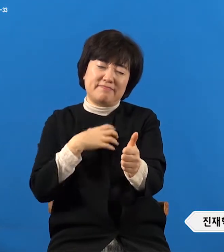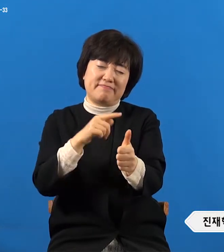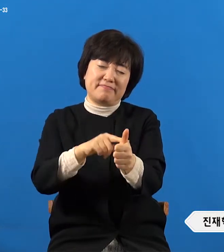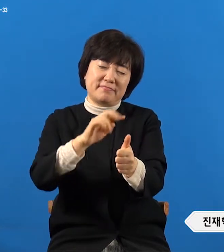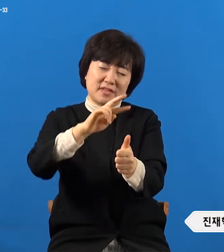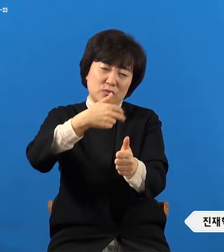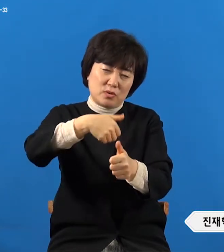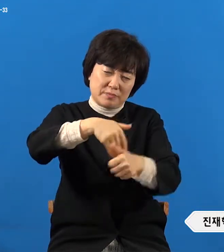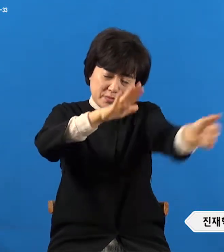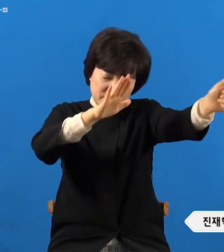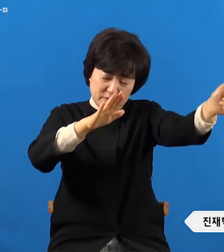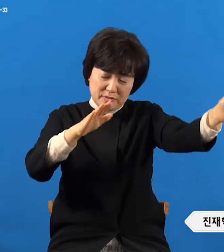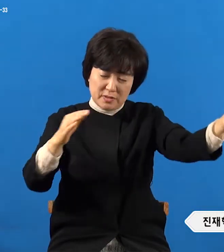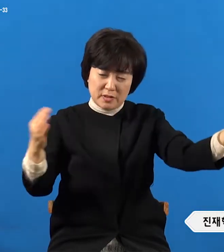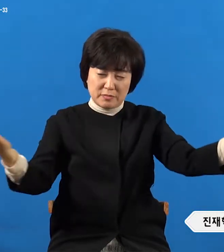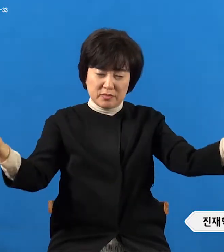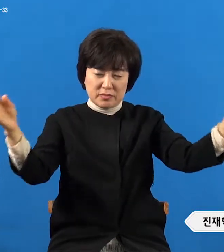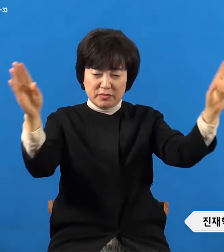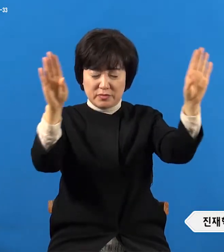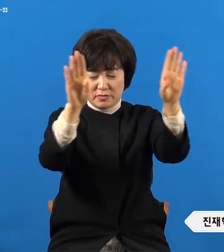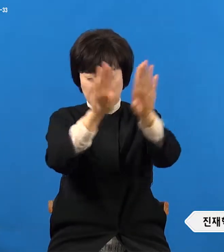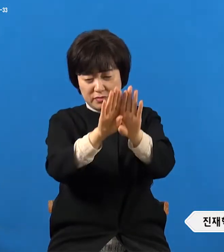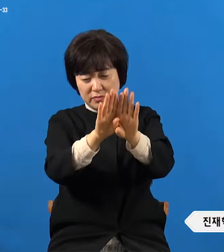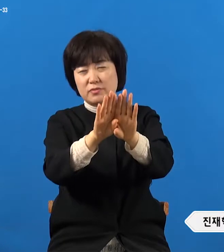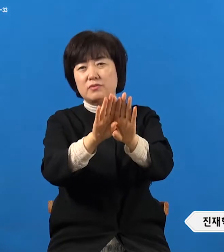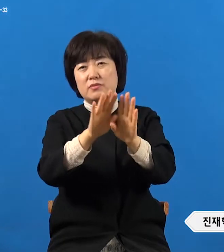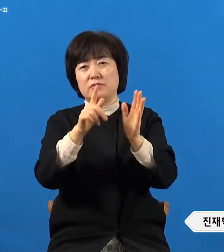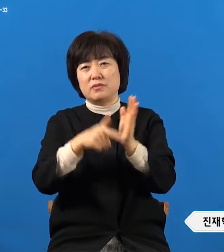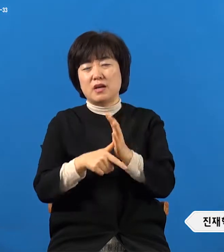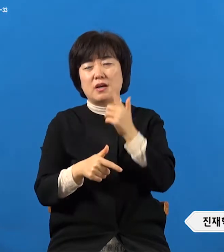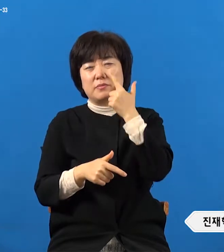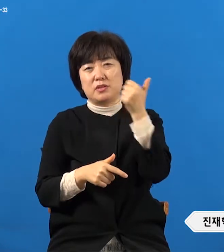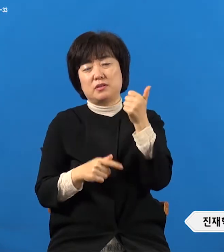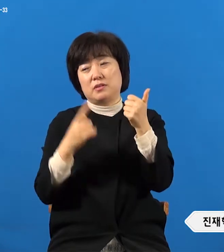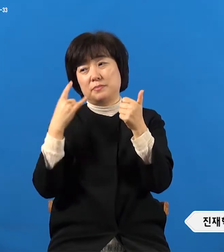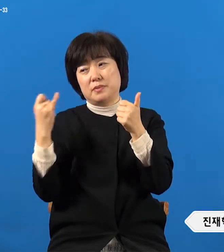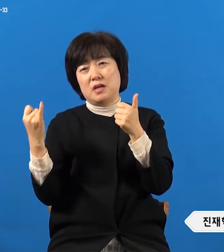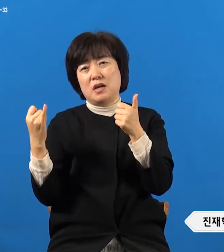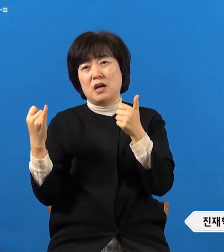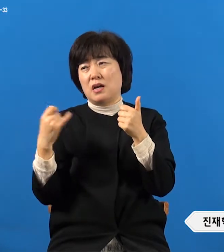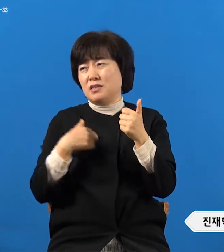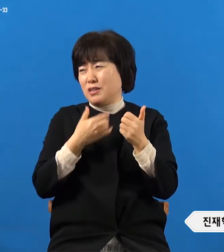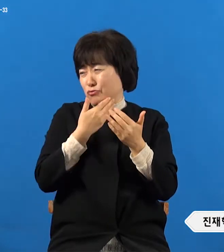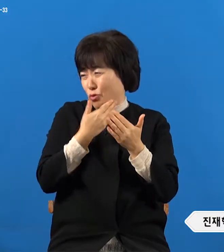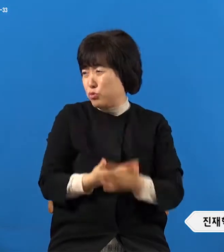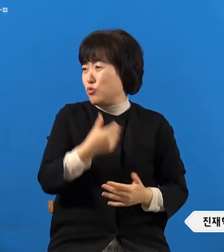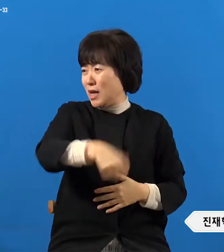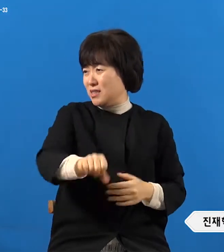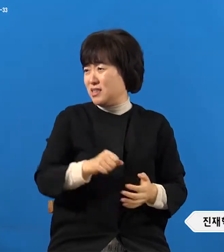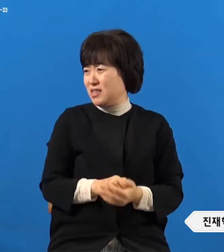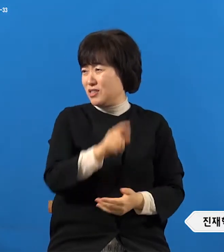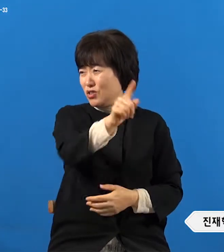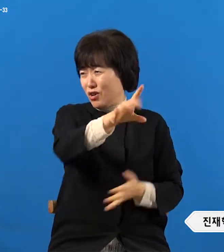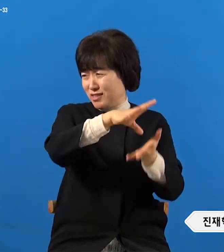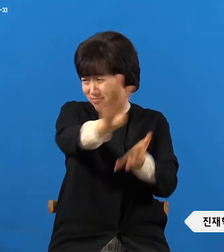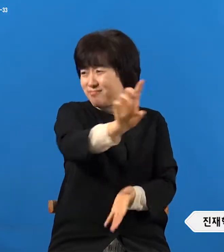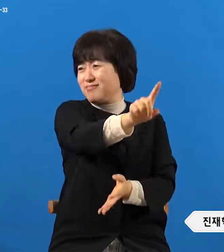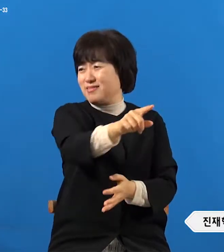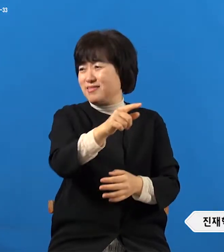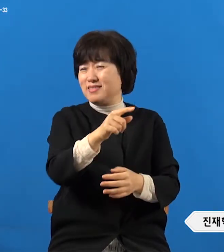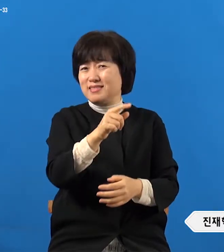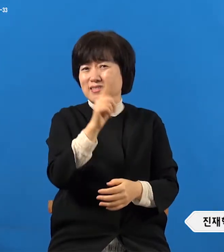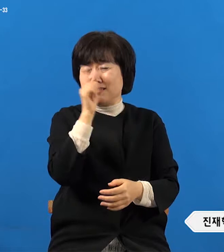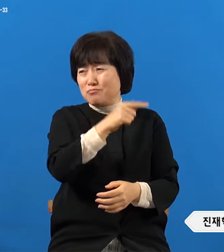닫고 돌아섰을 때 소대장의 어머니가 눈물을 흘리면서 울부짖습니다. 내 소중한 아들이 저런